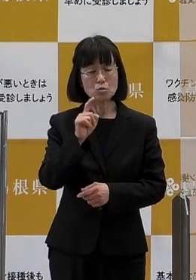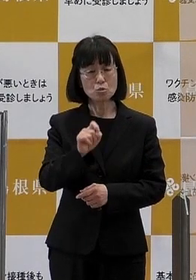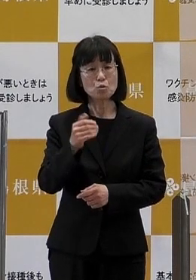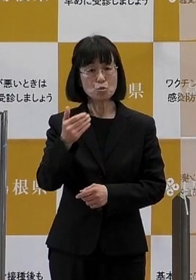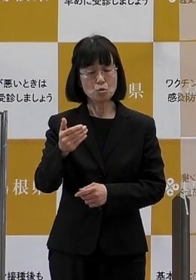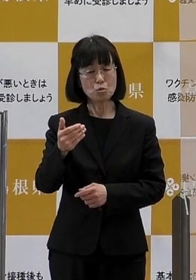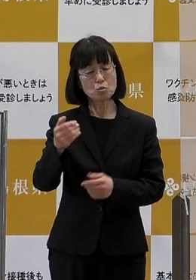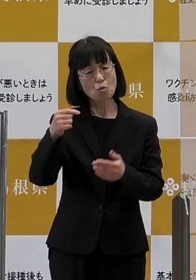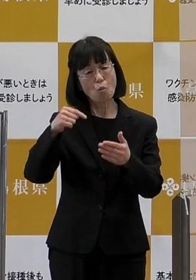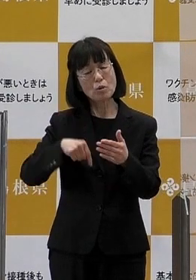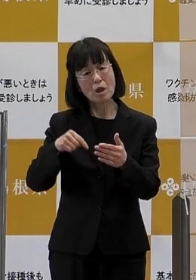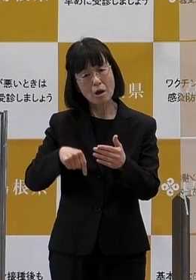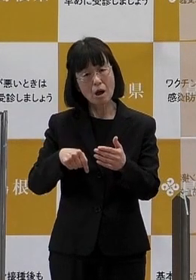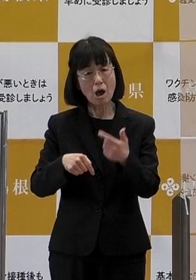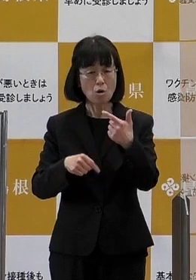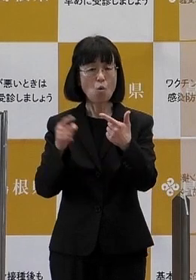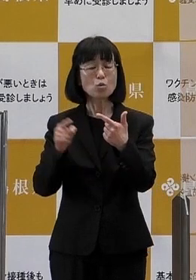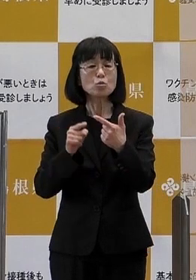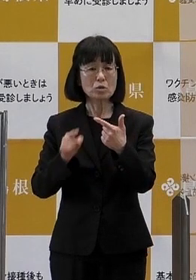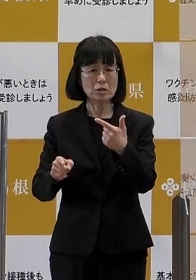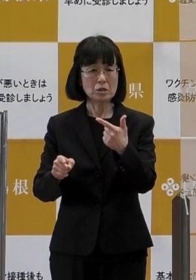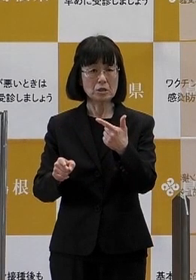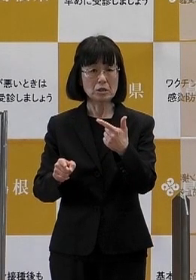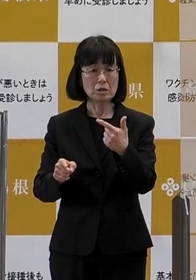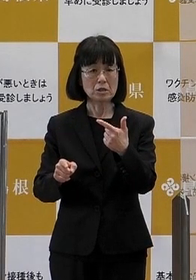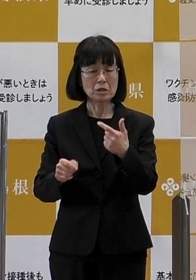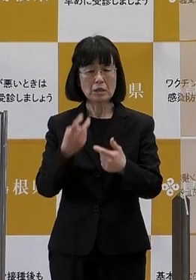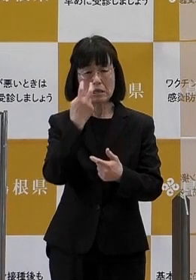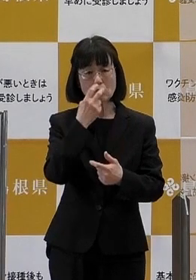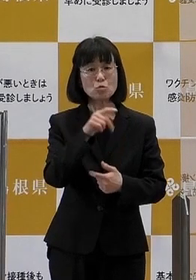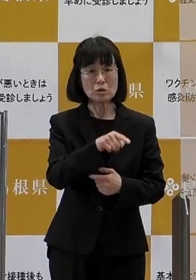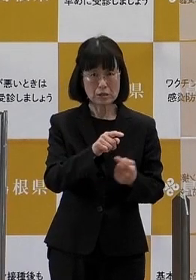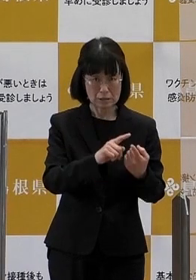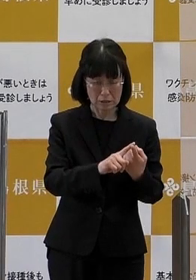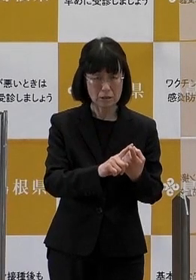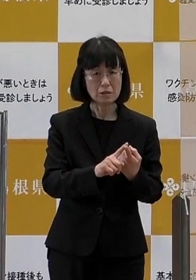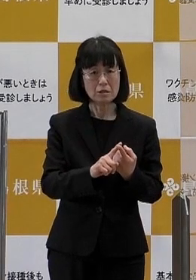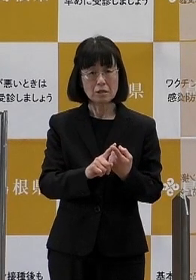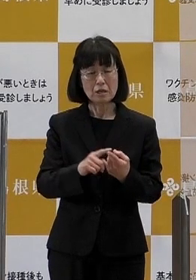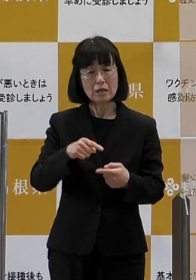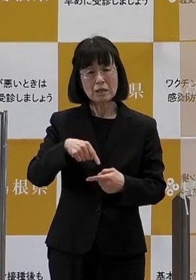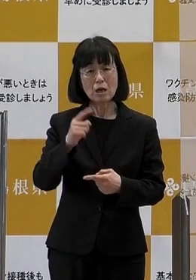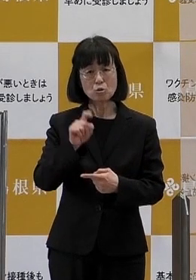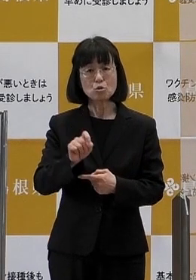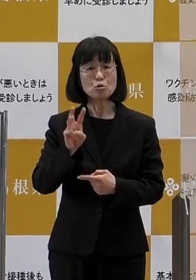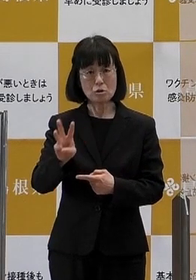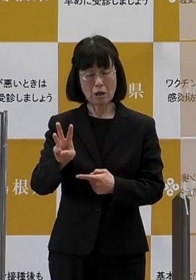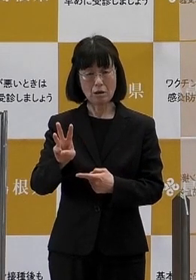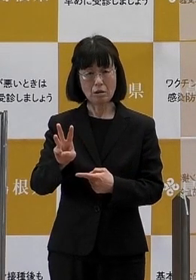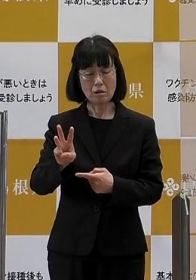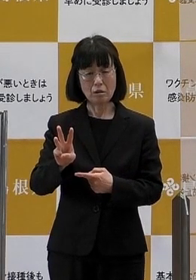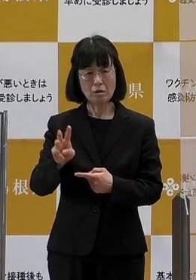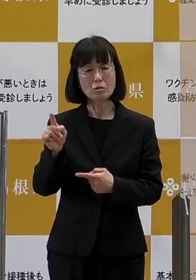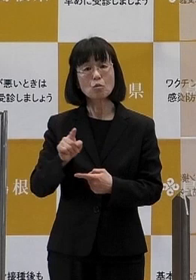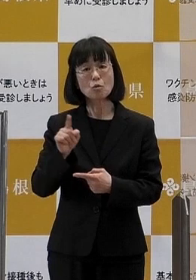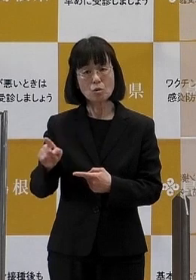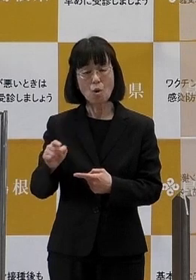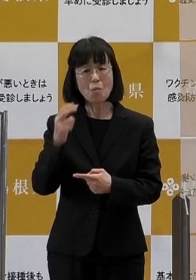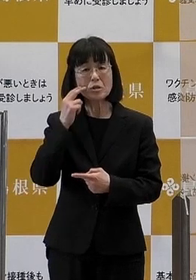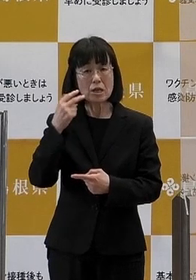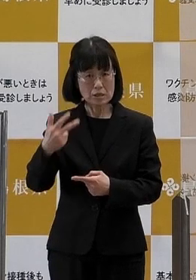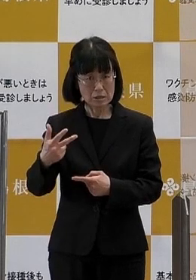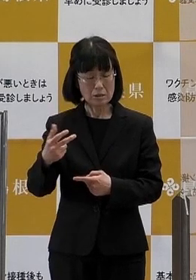ち6名の方が安来市、それから113名の方が松江